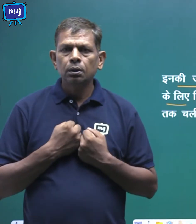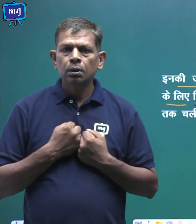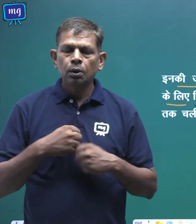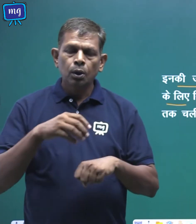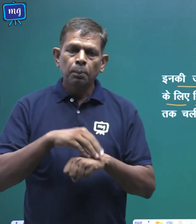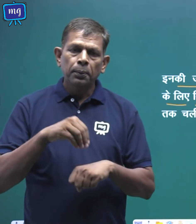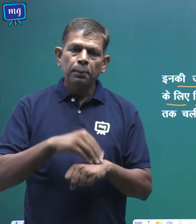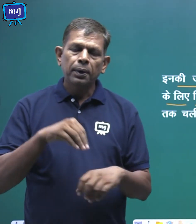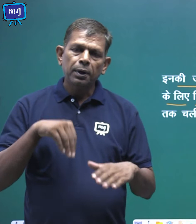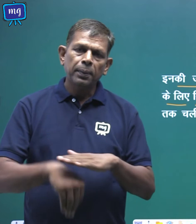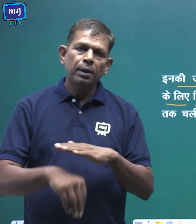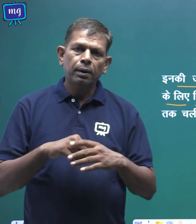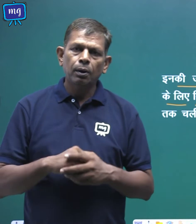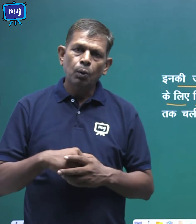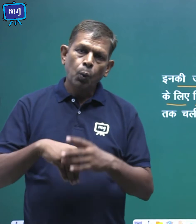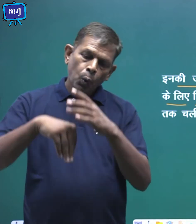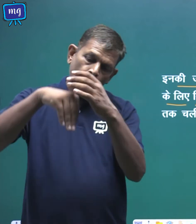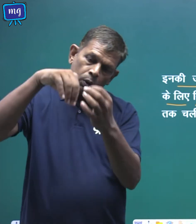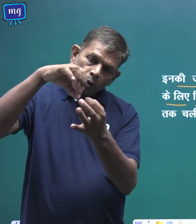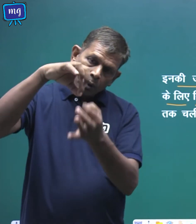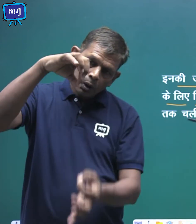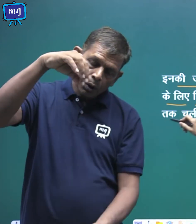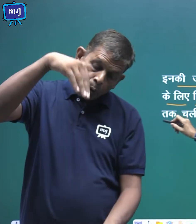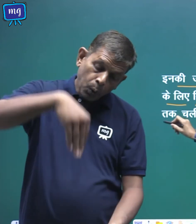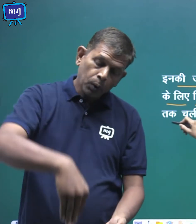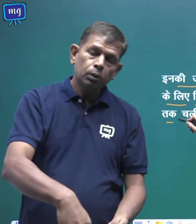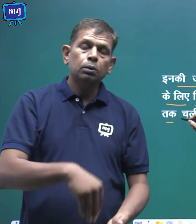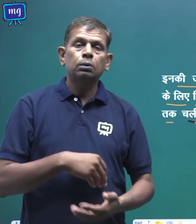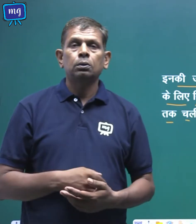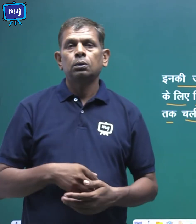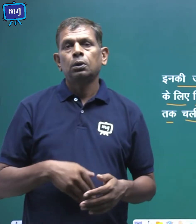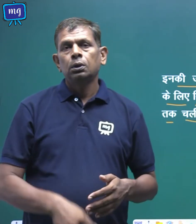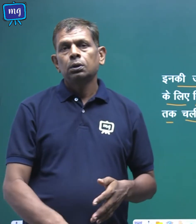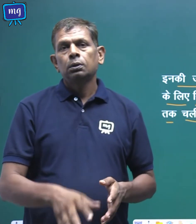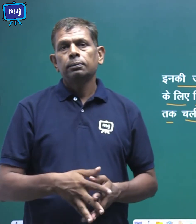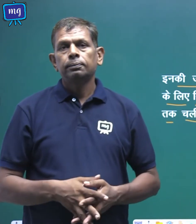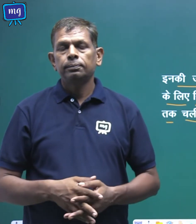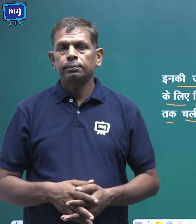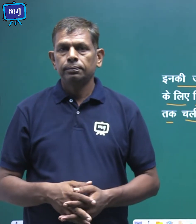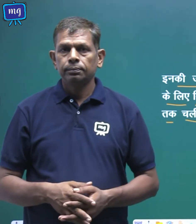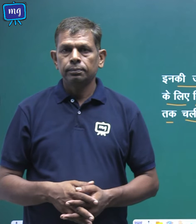मिट्टी में बहुत गहराई तक चली जाती हैं।